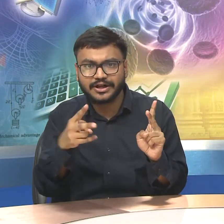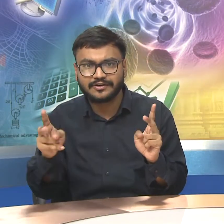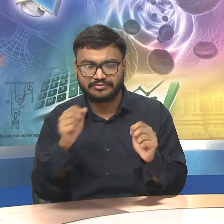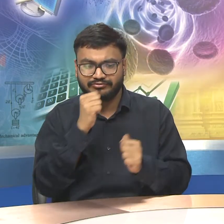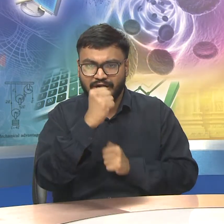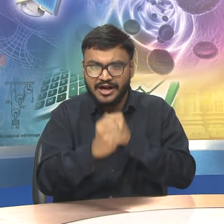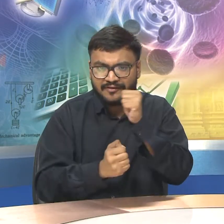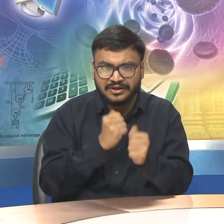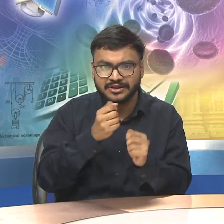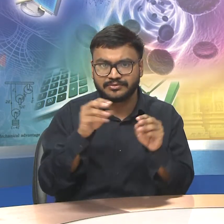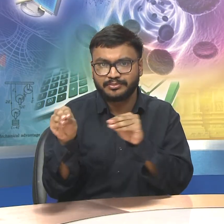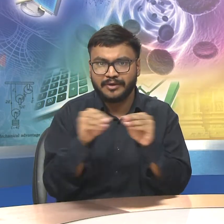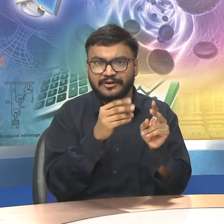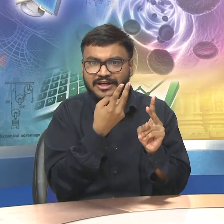but movement is different.